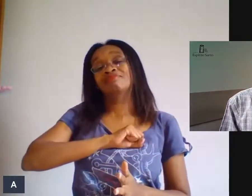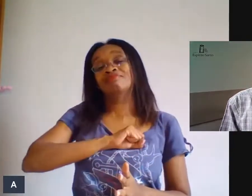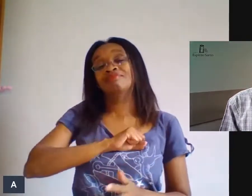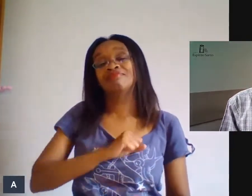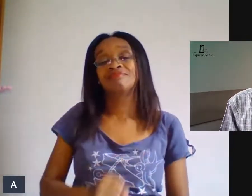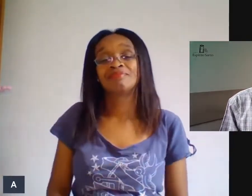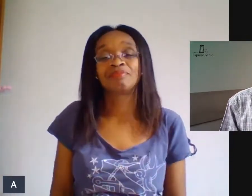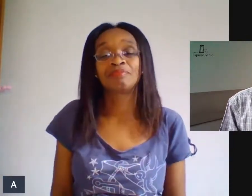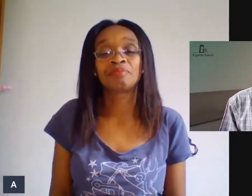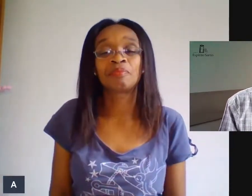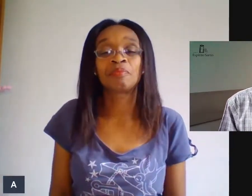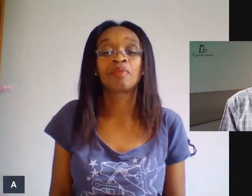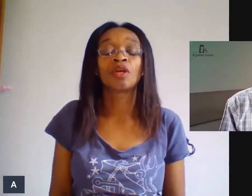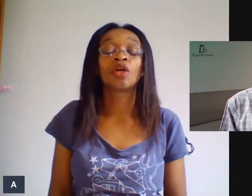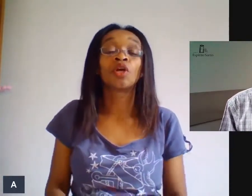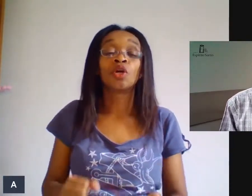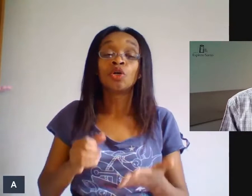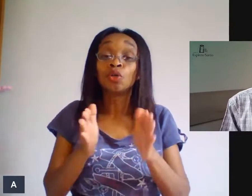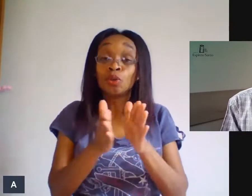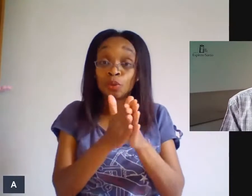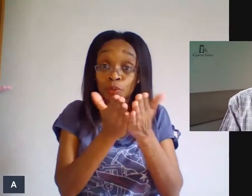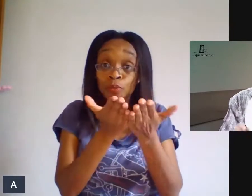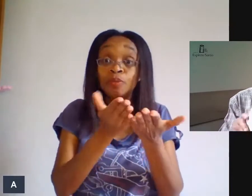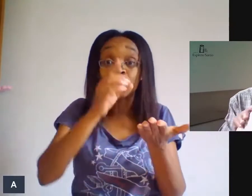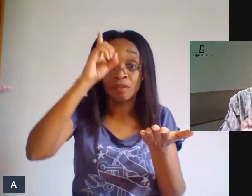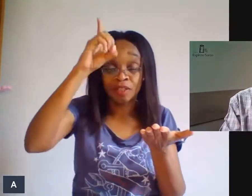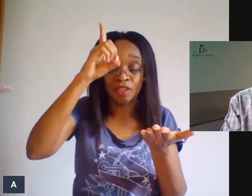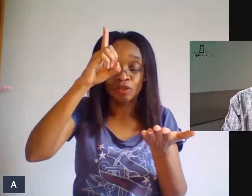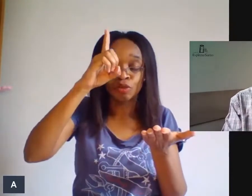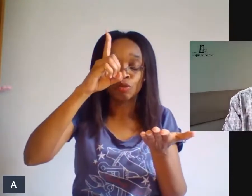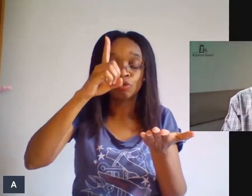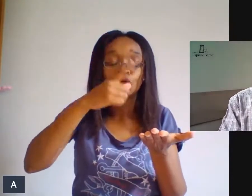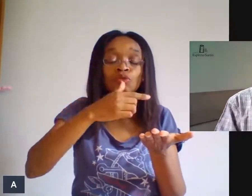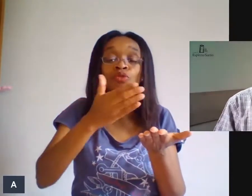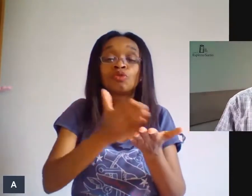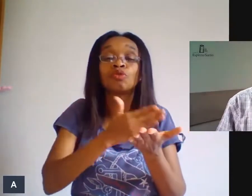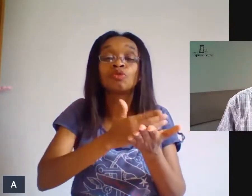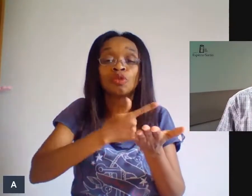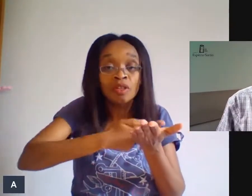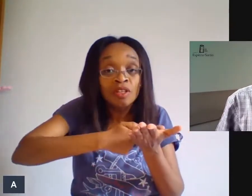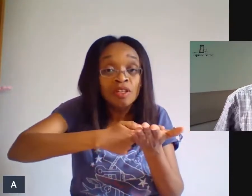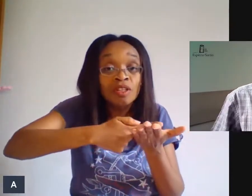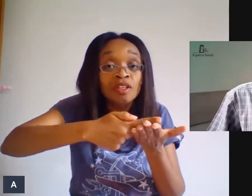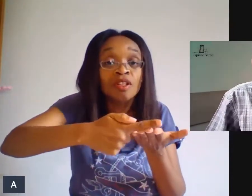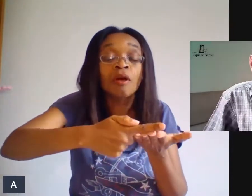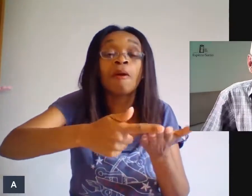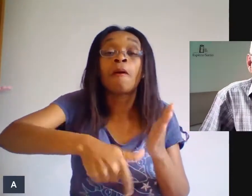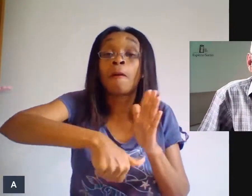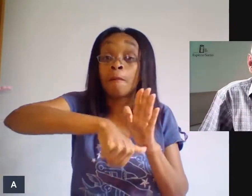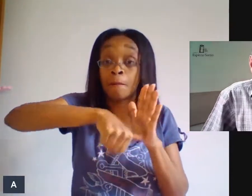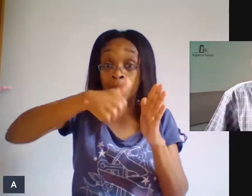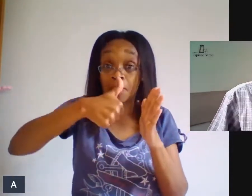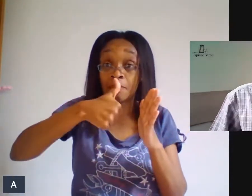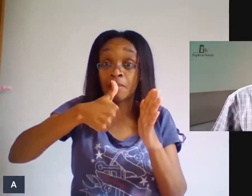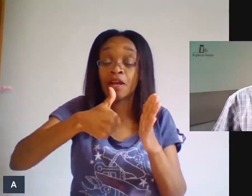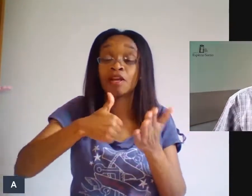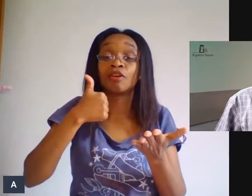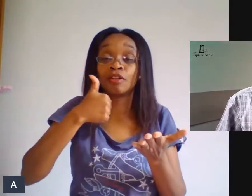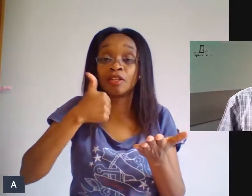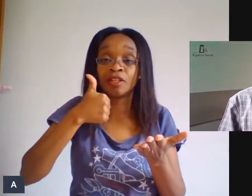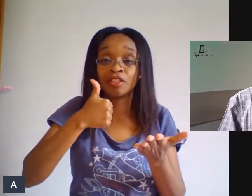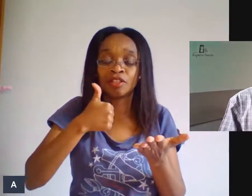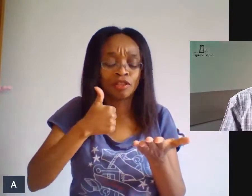No livro do Gênesis, ou seja, no primeiro livro da Bíblia Sagrada, também chamado Livro